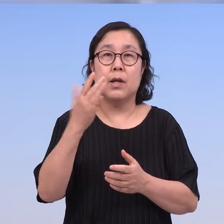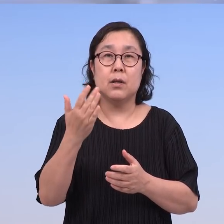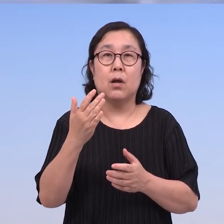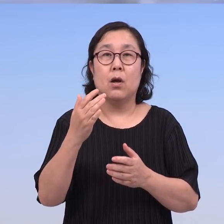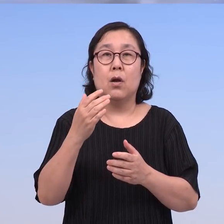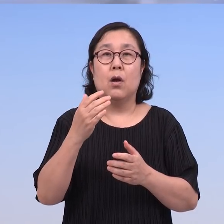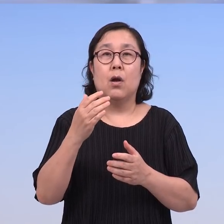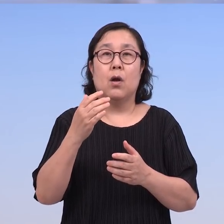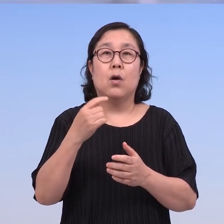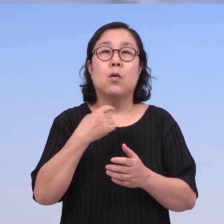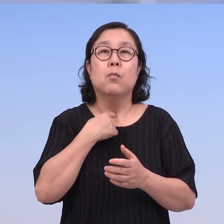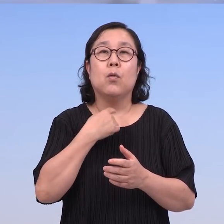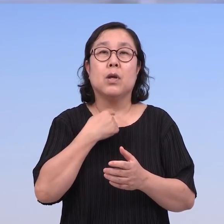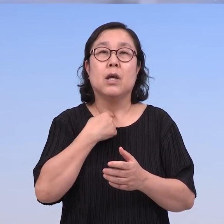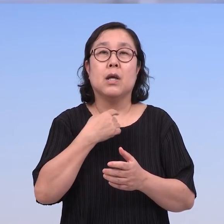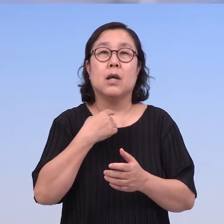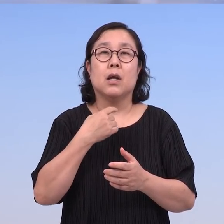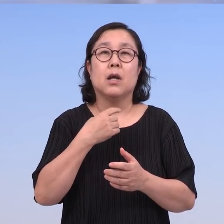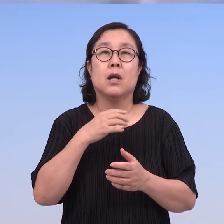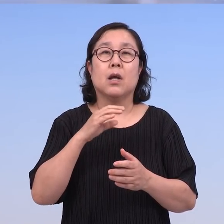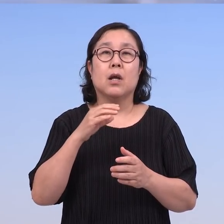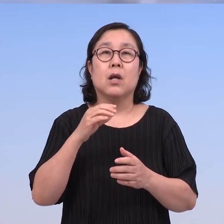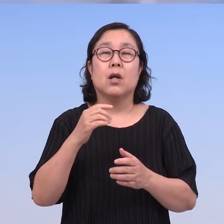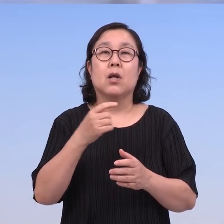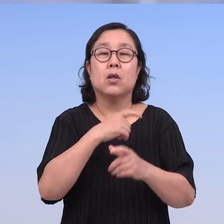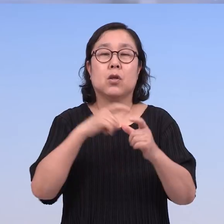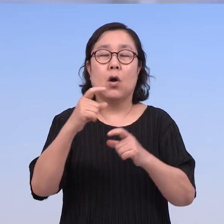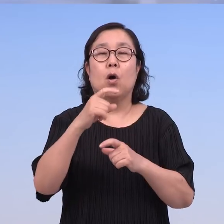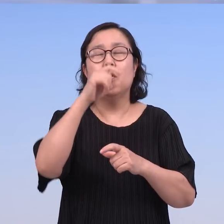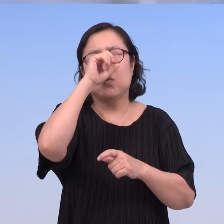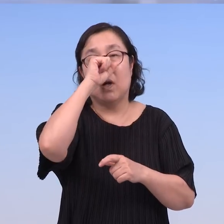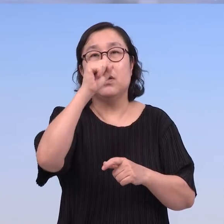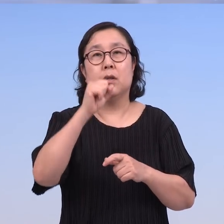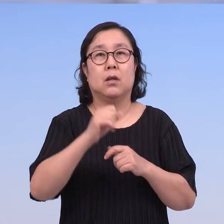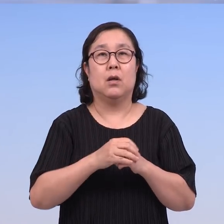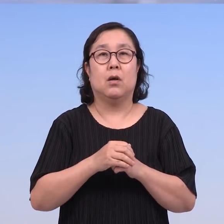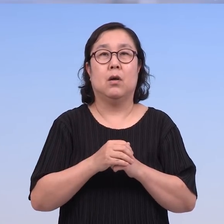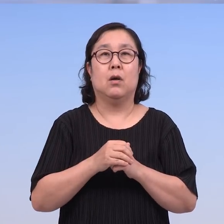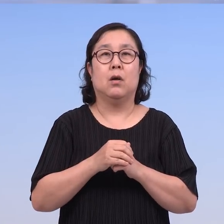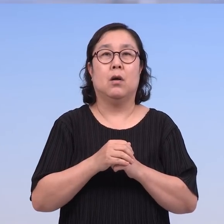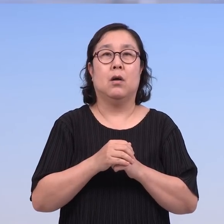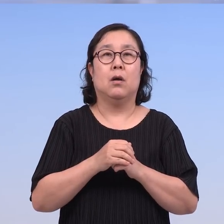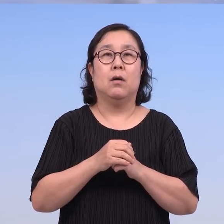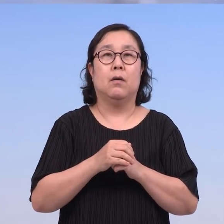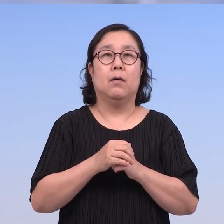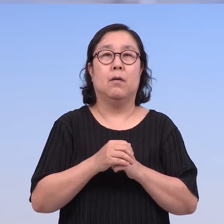날 교역자들하고 대화하는데 목이 싹 나와버린 거예요. 이것보다 훨씬 좋았어요, 소리가.